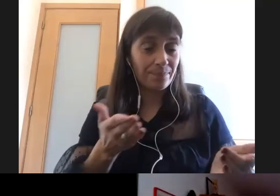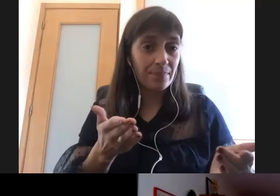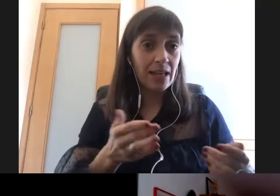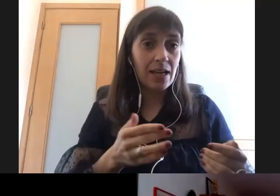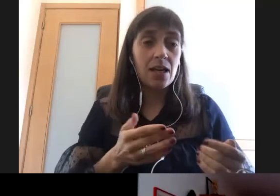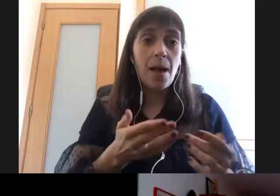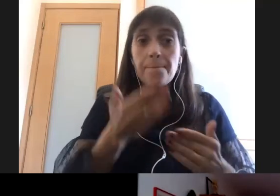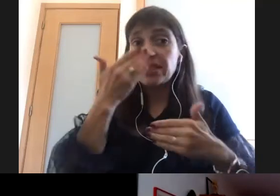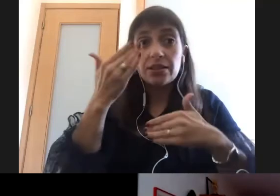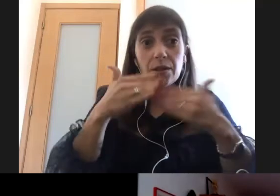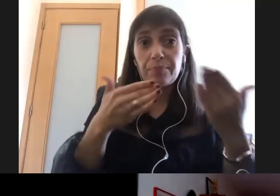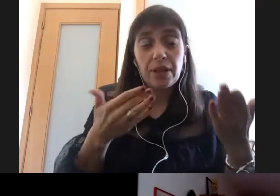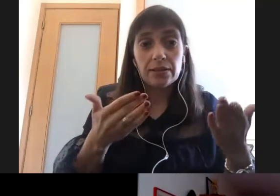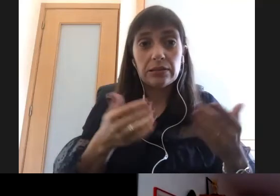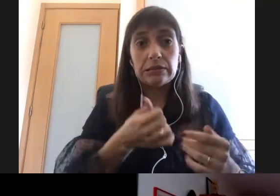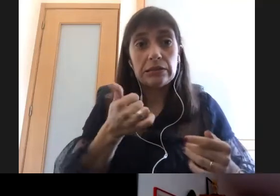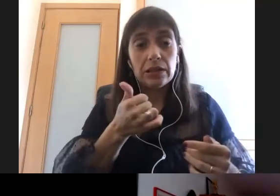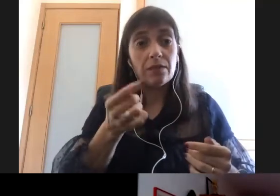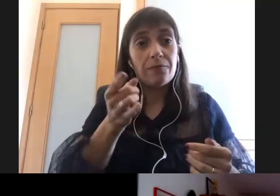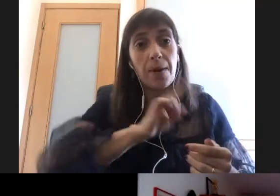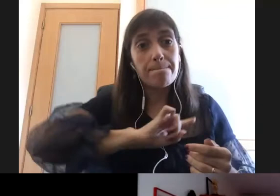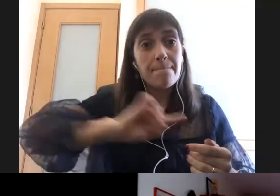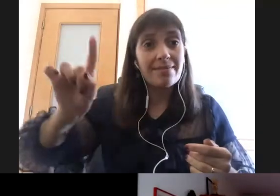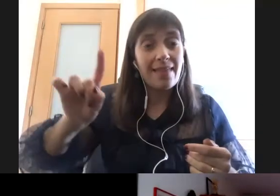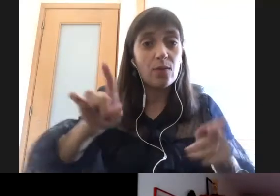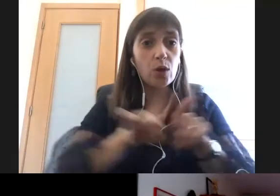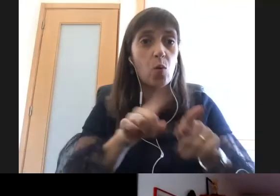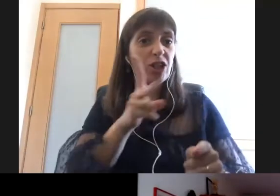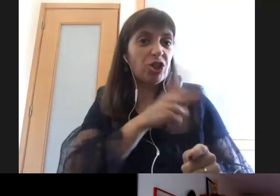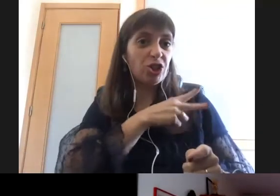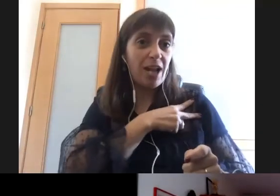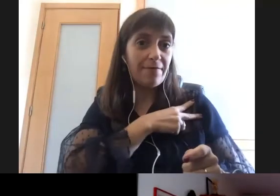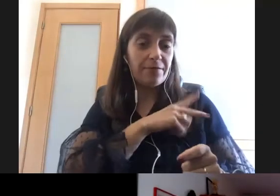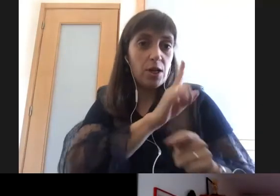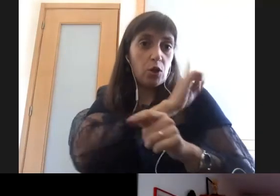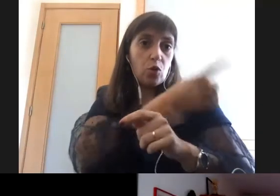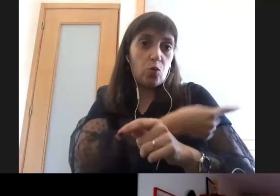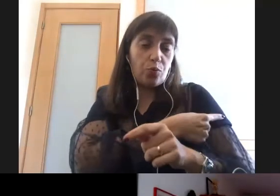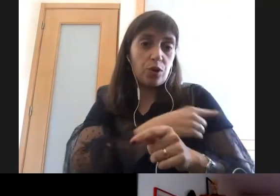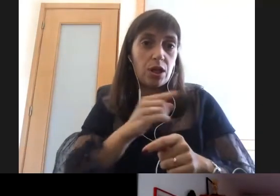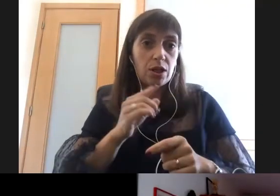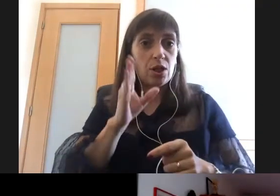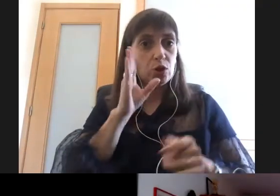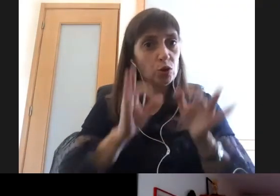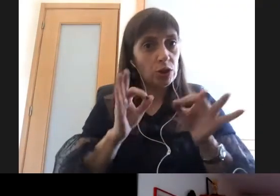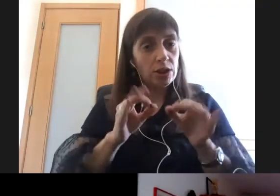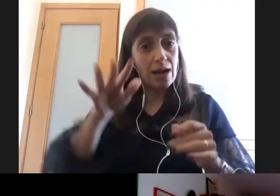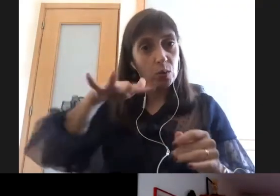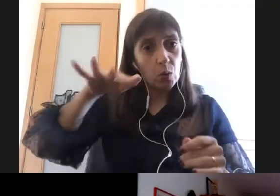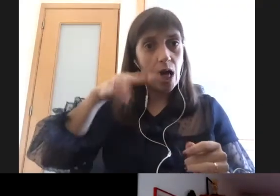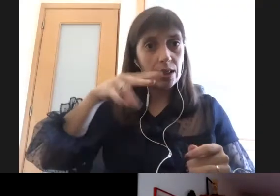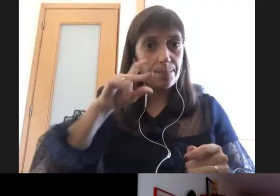determinado momento, foi mandado como chefe do Poder Judiciário da província de Minas. Agora,